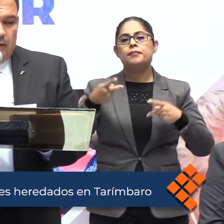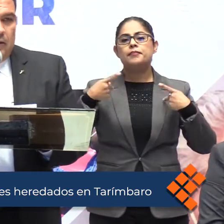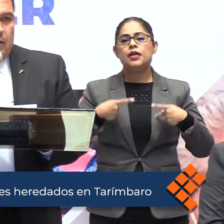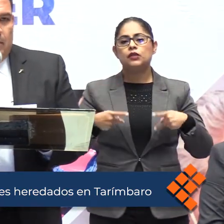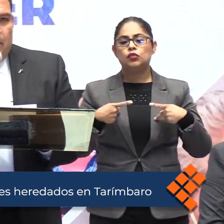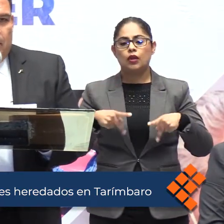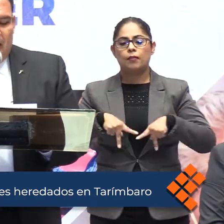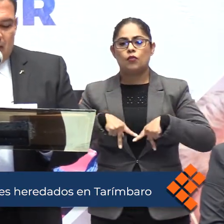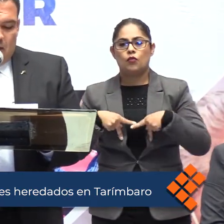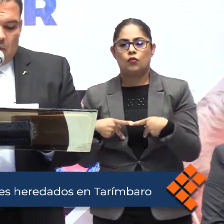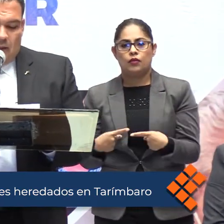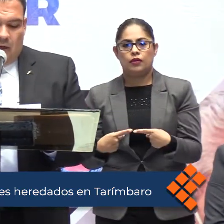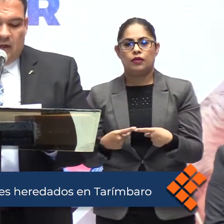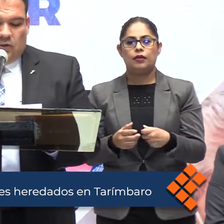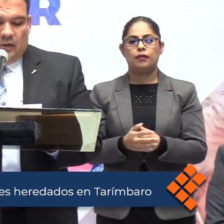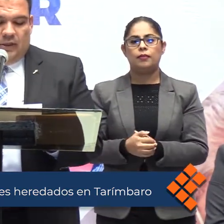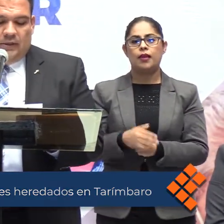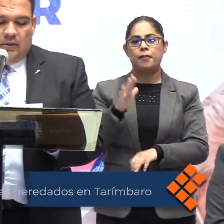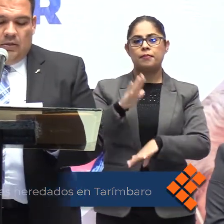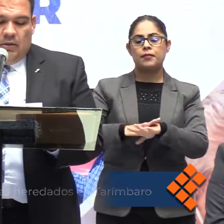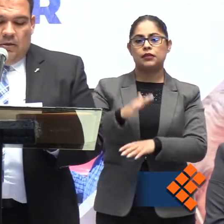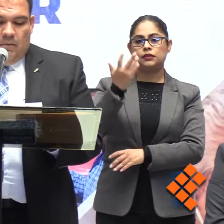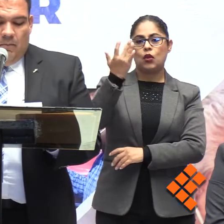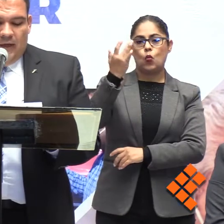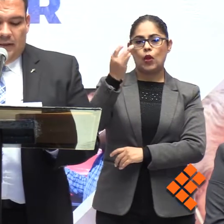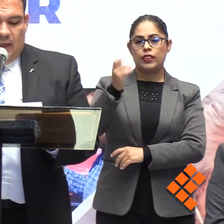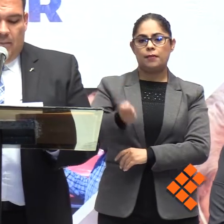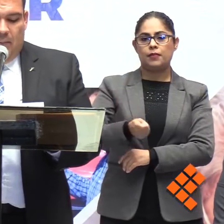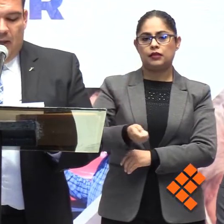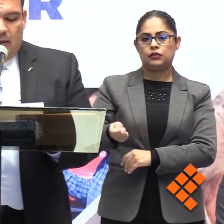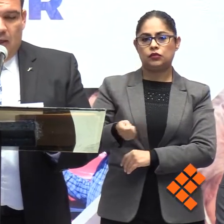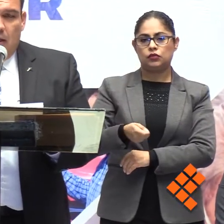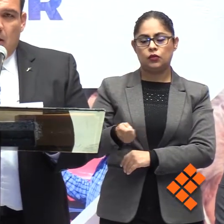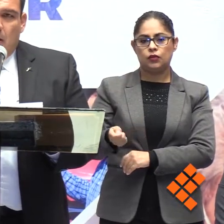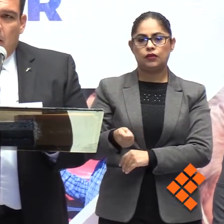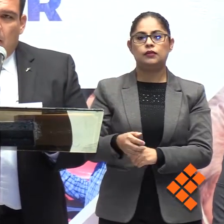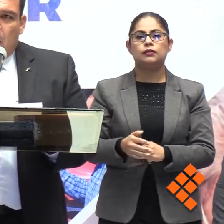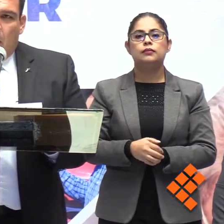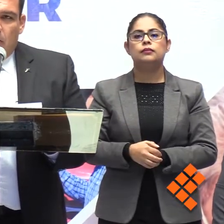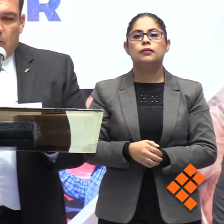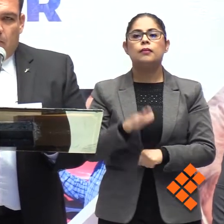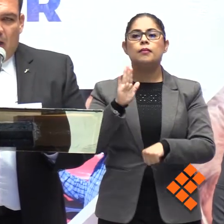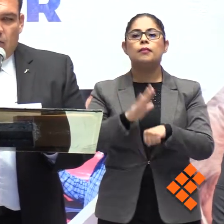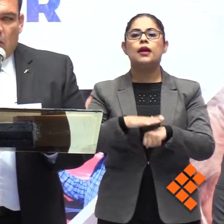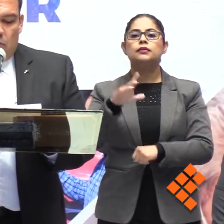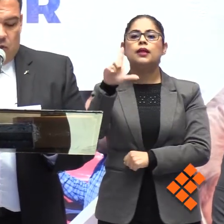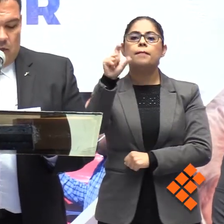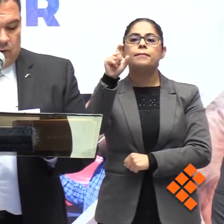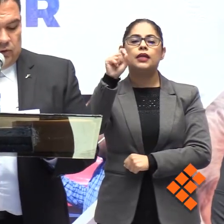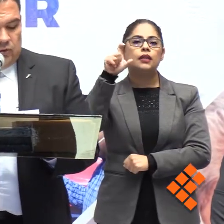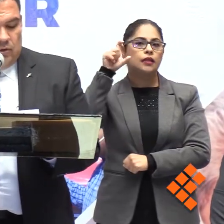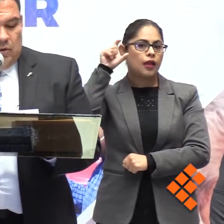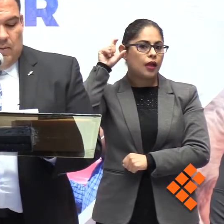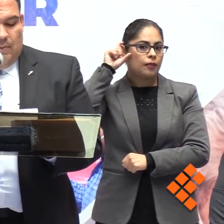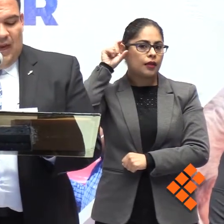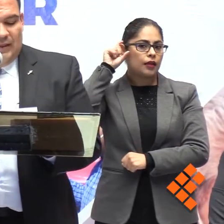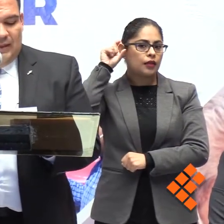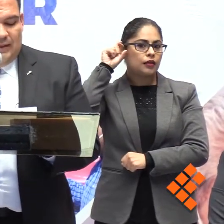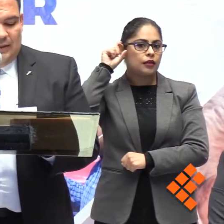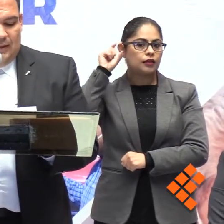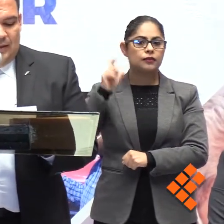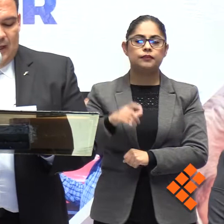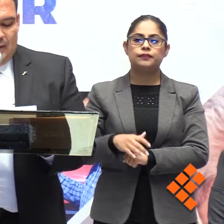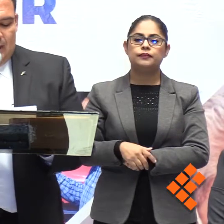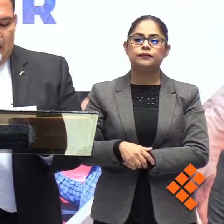vulnerables, más de 50 bastones, más de 20 aparatos auditivos, más